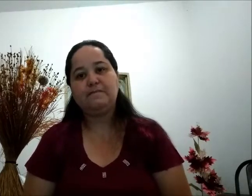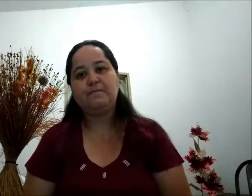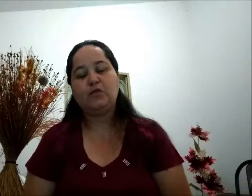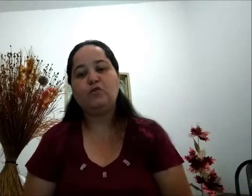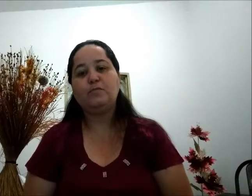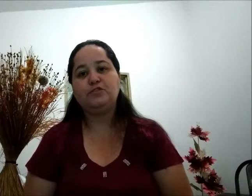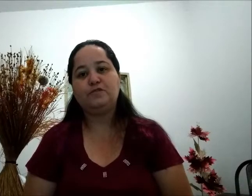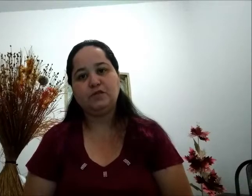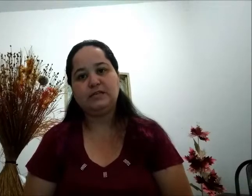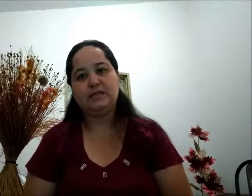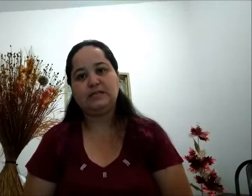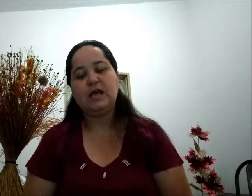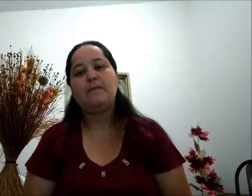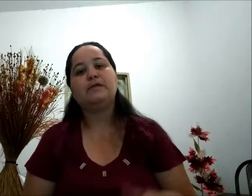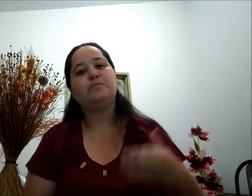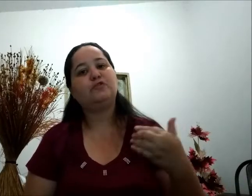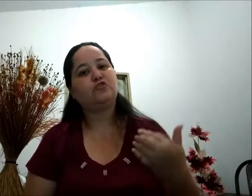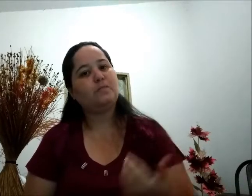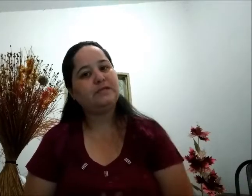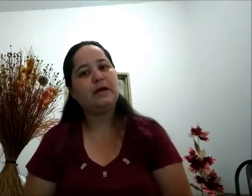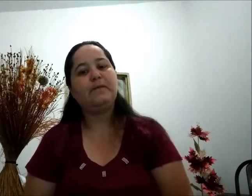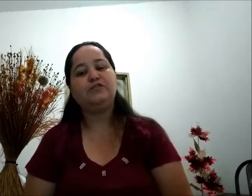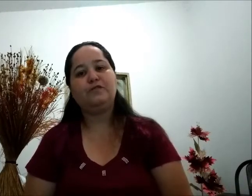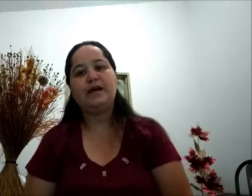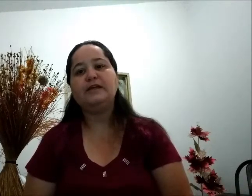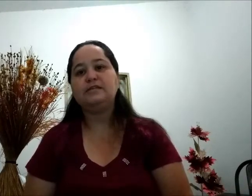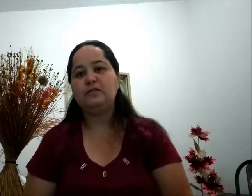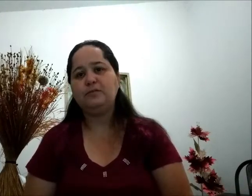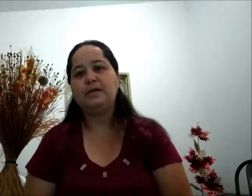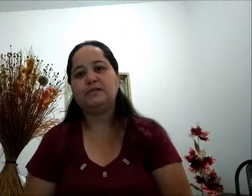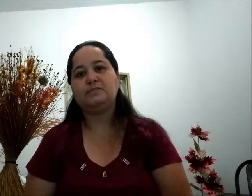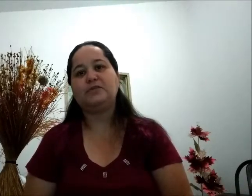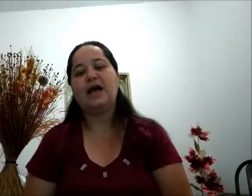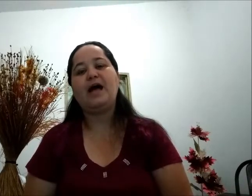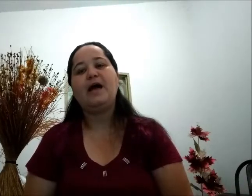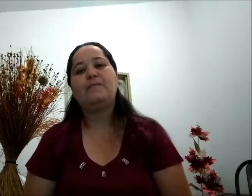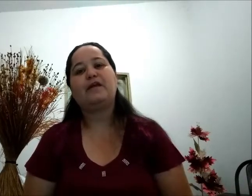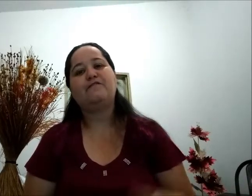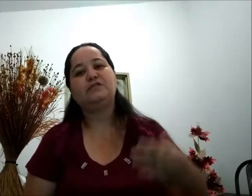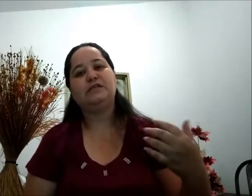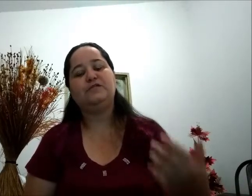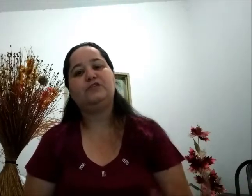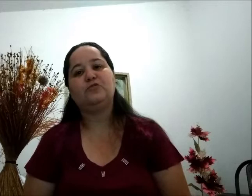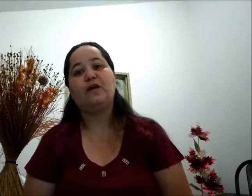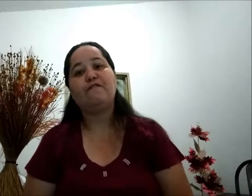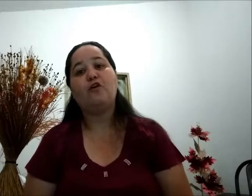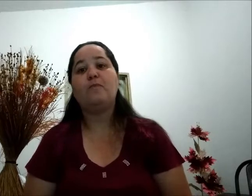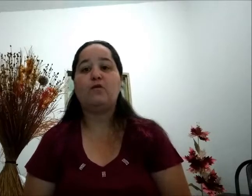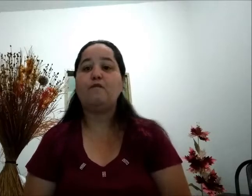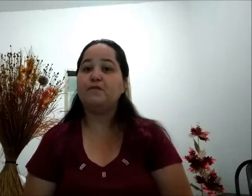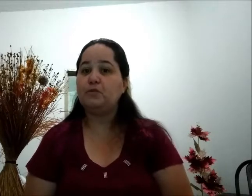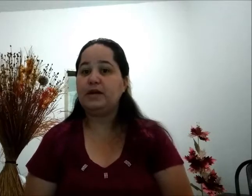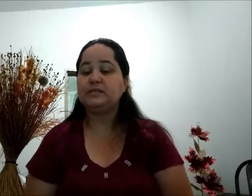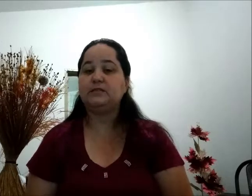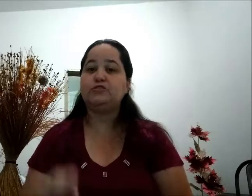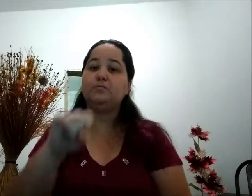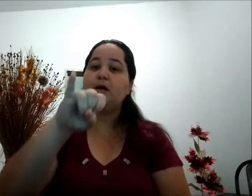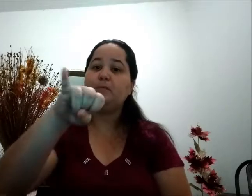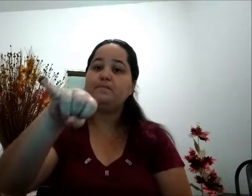o nome de vocês. Mas pode começar bem devagarzinho mesmo, tá? Para que vocês vejam a forma, a configuração de mão,